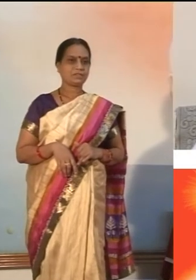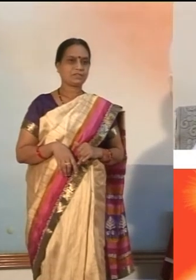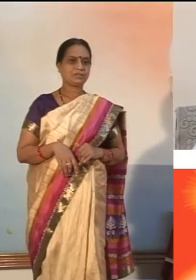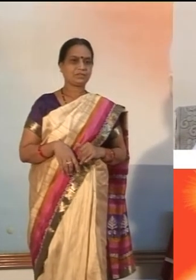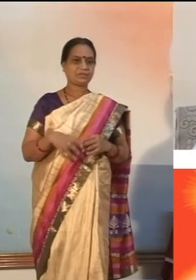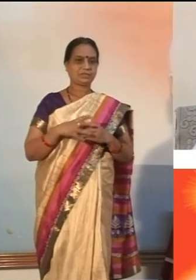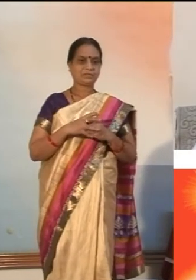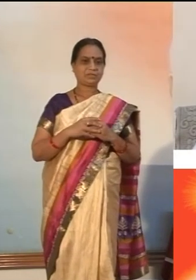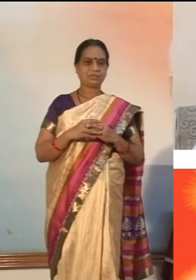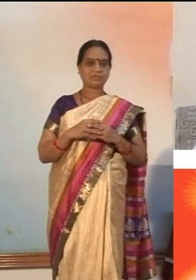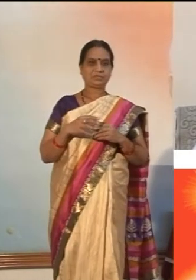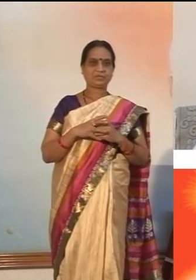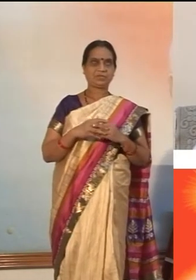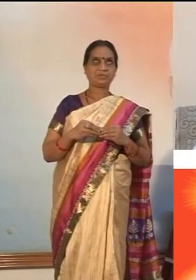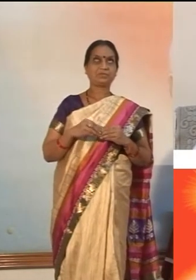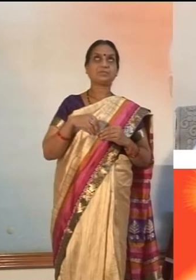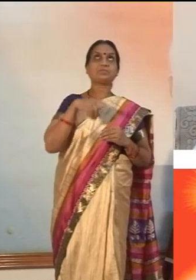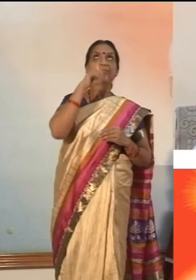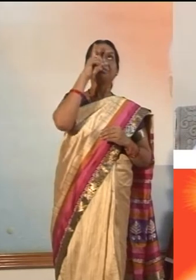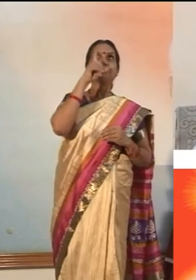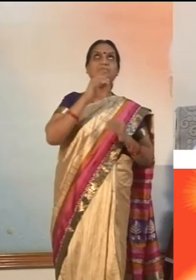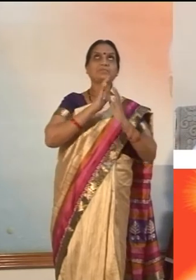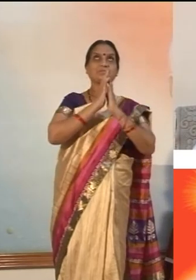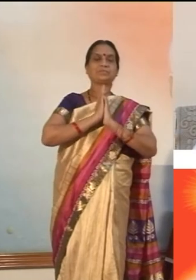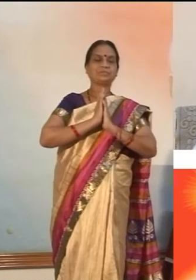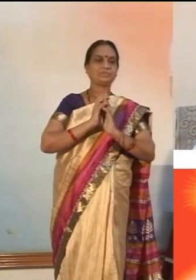और वो परमात्मा पिता